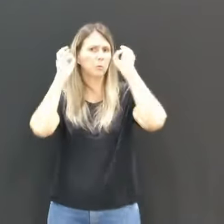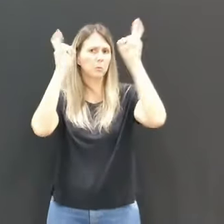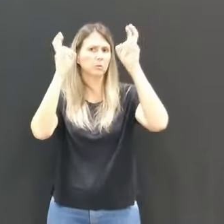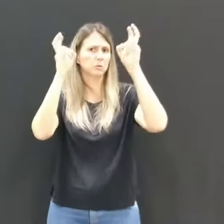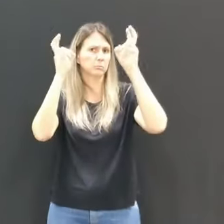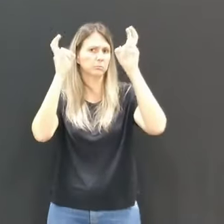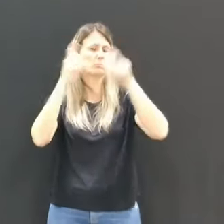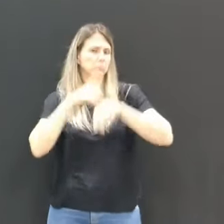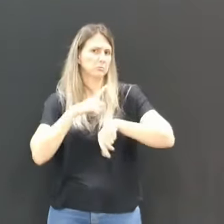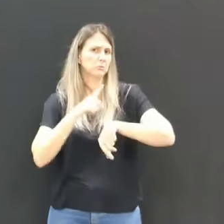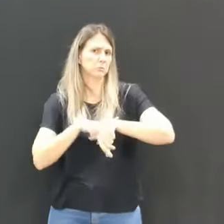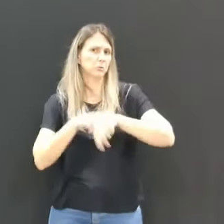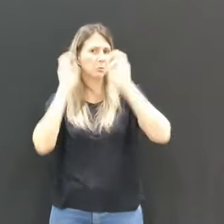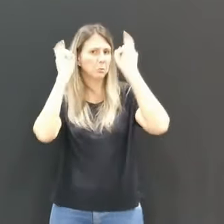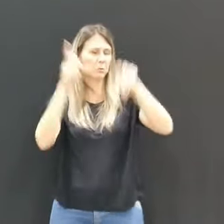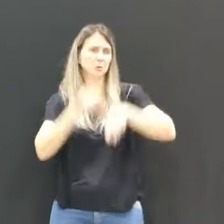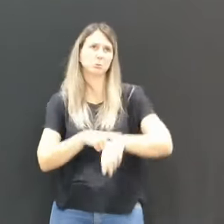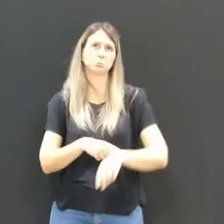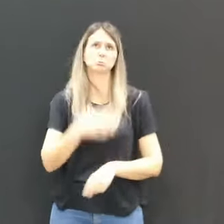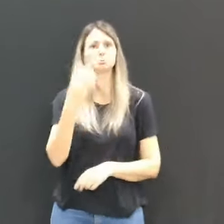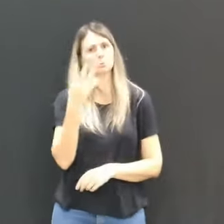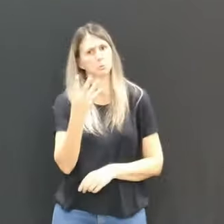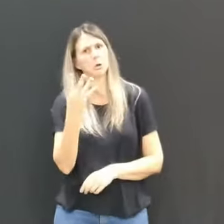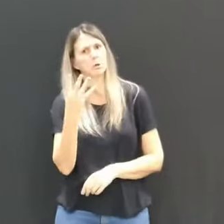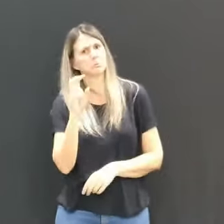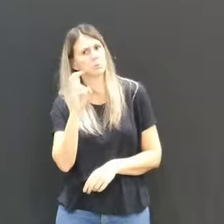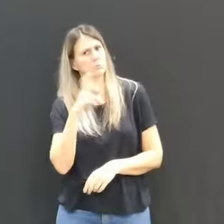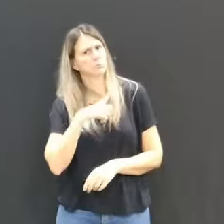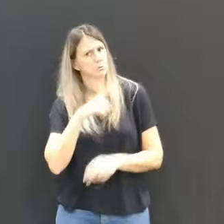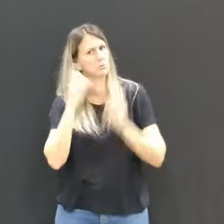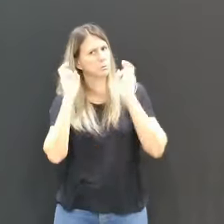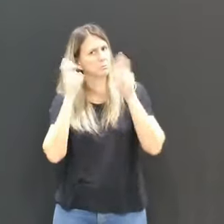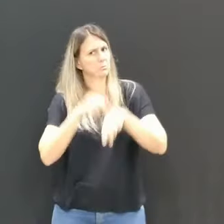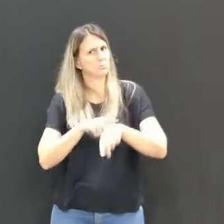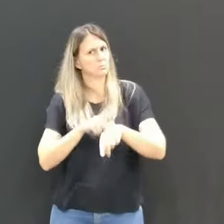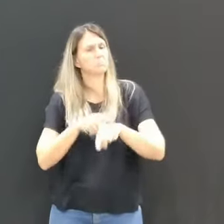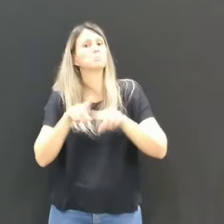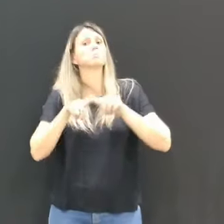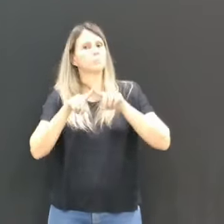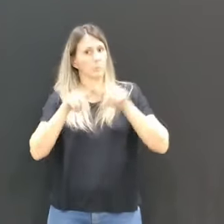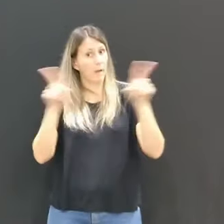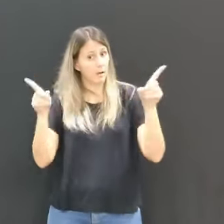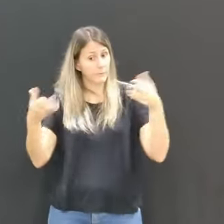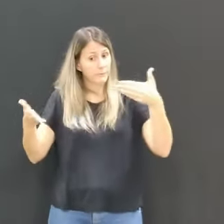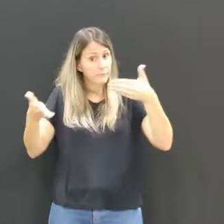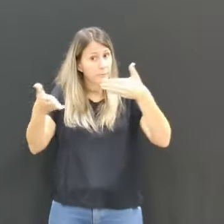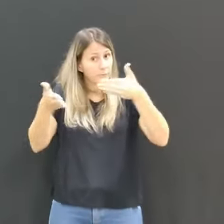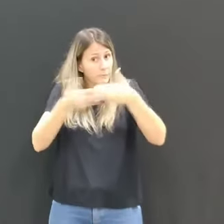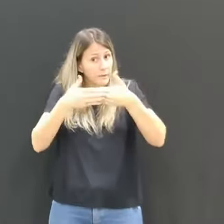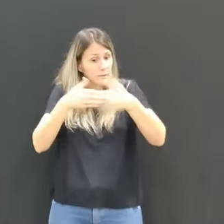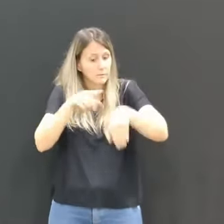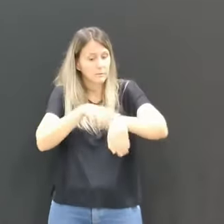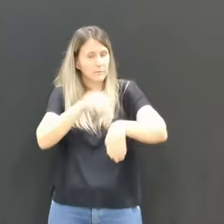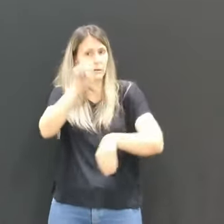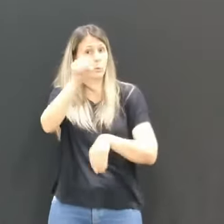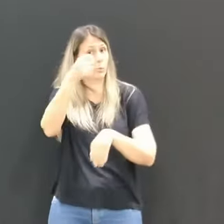tem ônibus. Já tem ônibus. Das 4, 5 horas tem ônibus. Mas encerra às